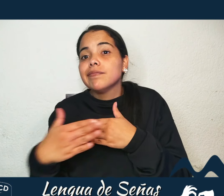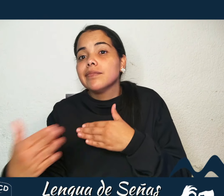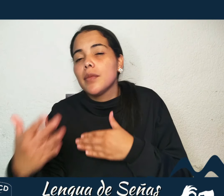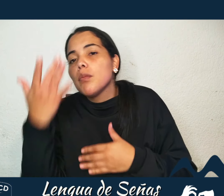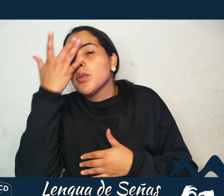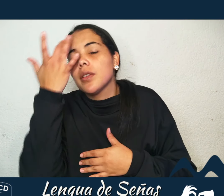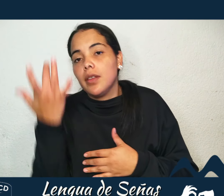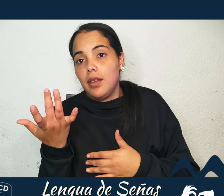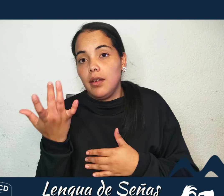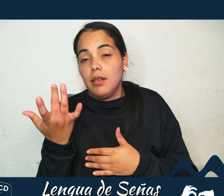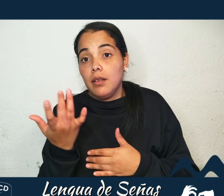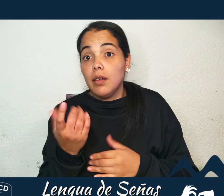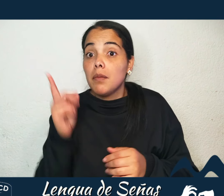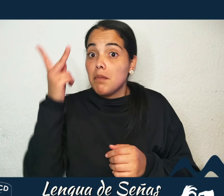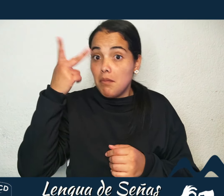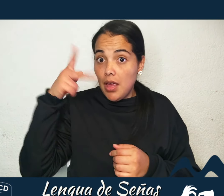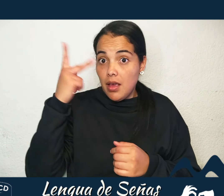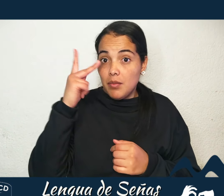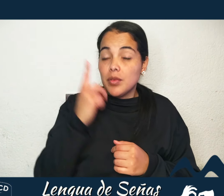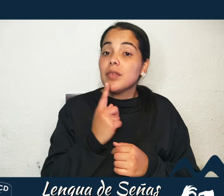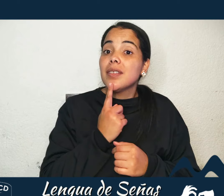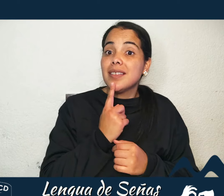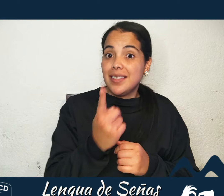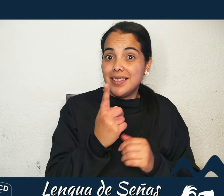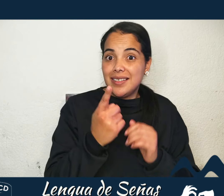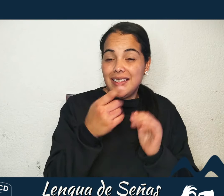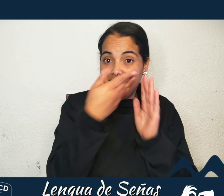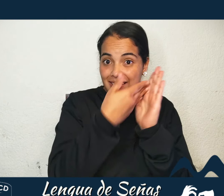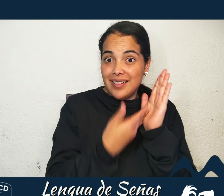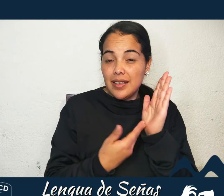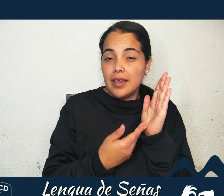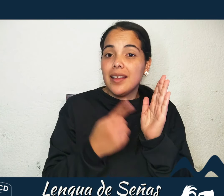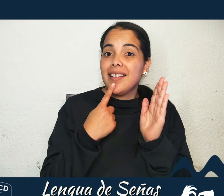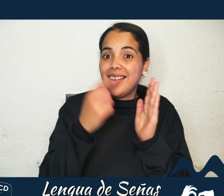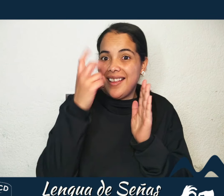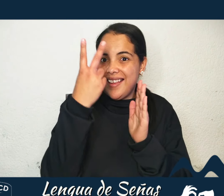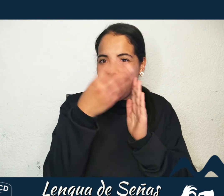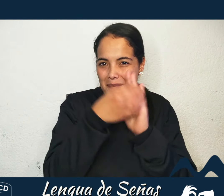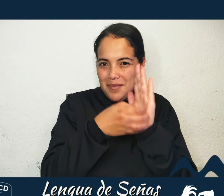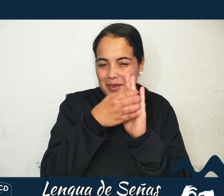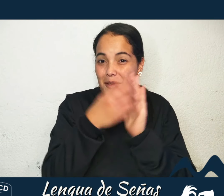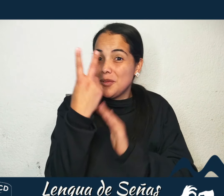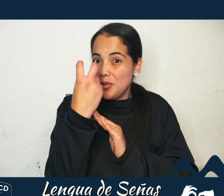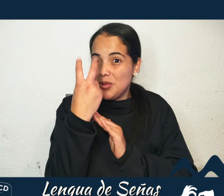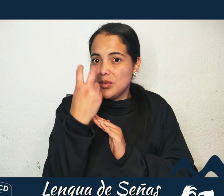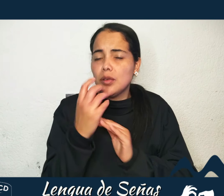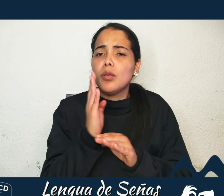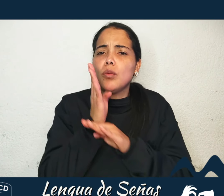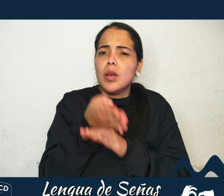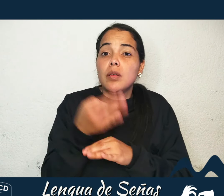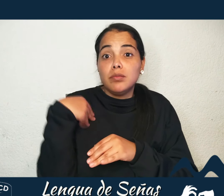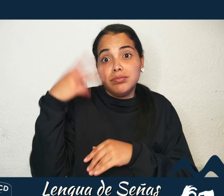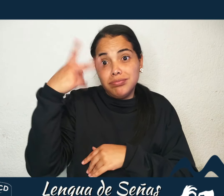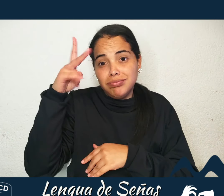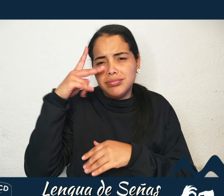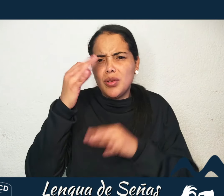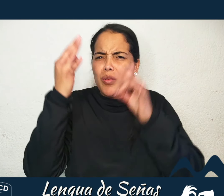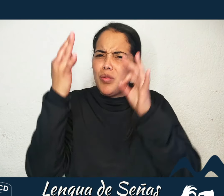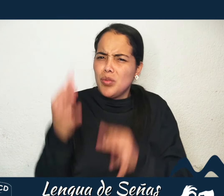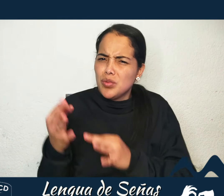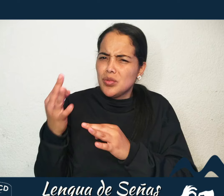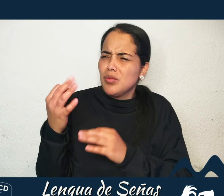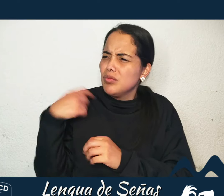vidas. Lo que Pablo estaba diciendo aquí, y nos menciona aquí en el capítulo 12, es de que él había recibido